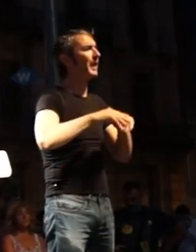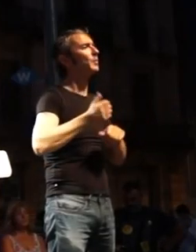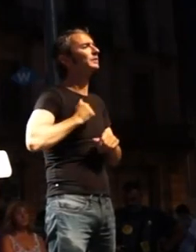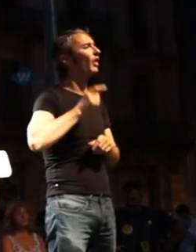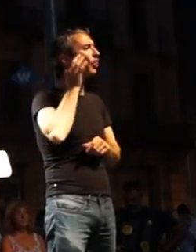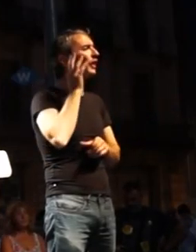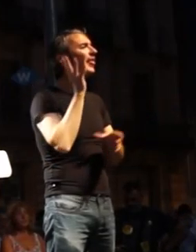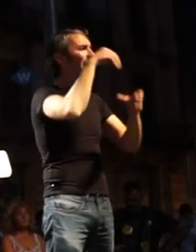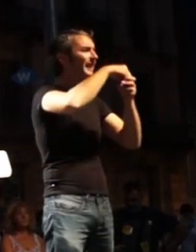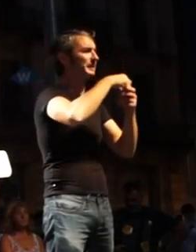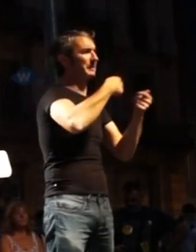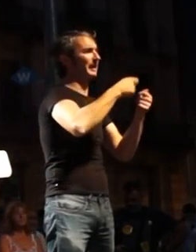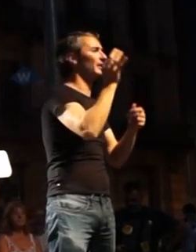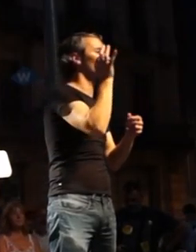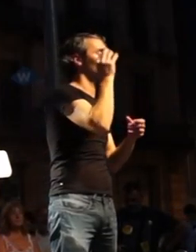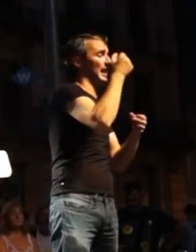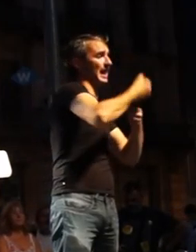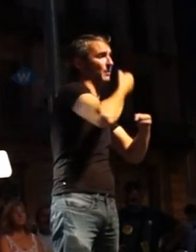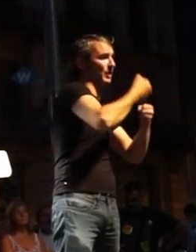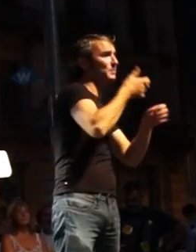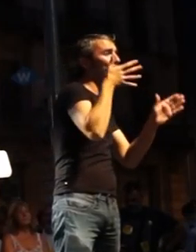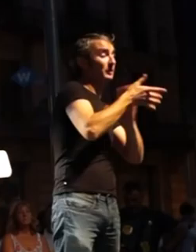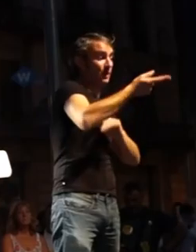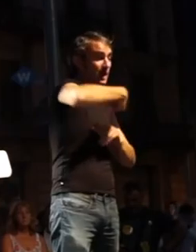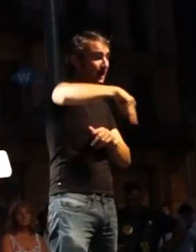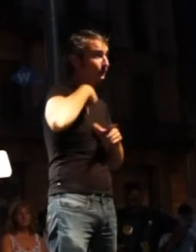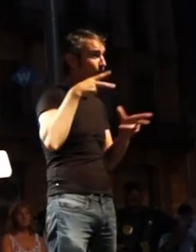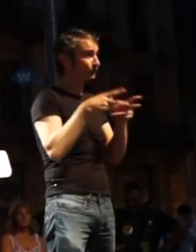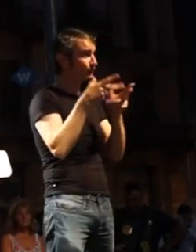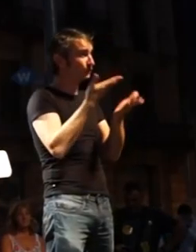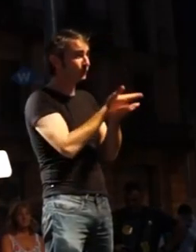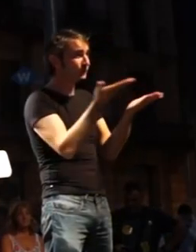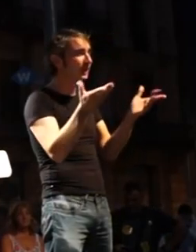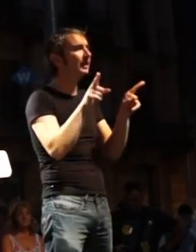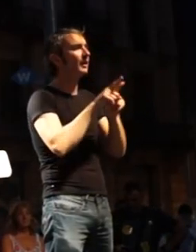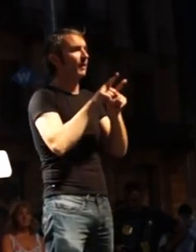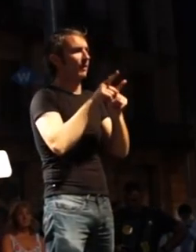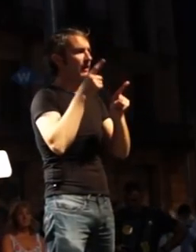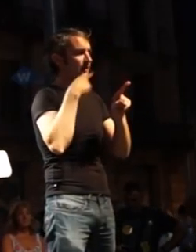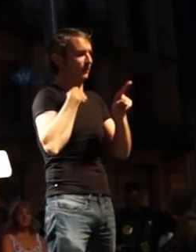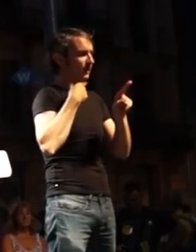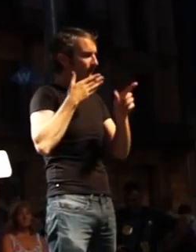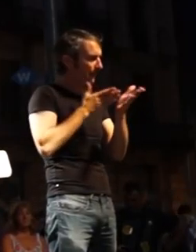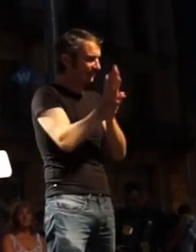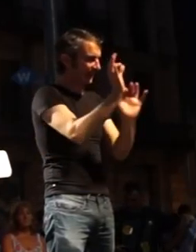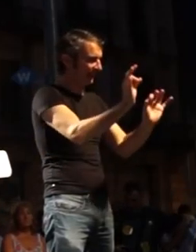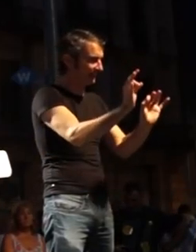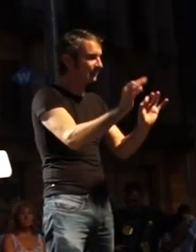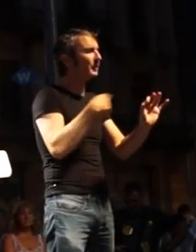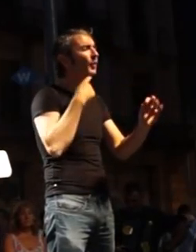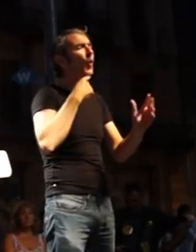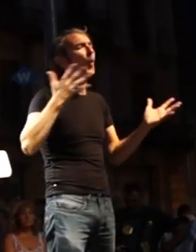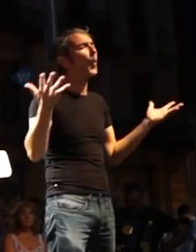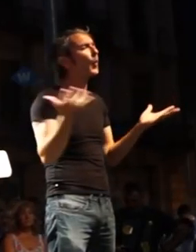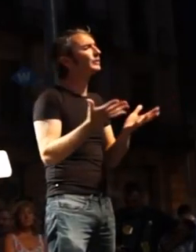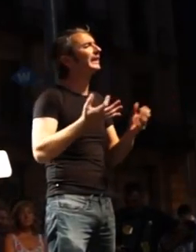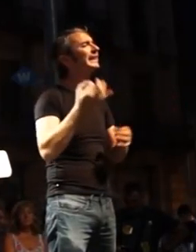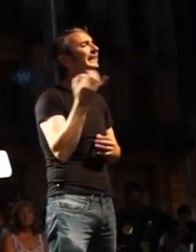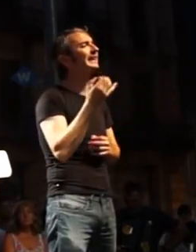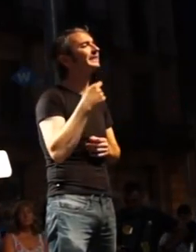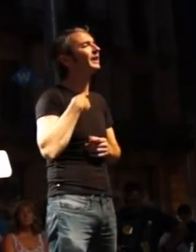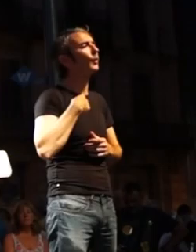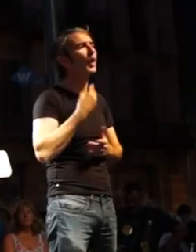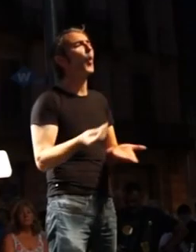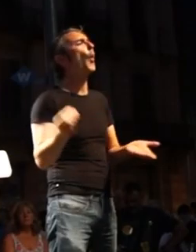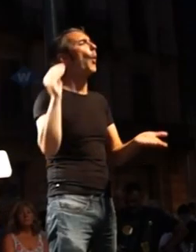dones al mercat laboral, sobretot tenint en compte que vivim en una societat on tots els drets de ciutadania passen per aquí. Però el que és sobretot urgent és